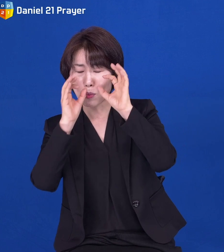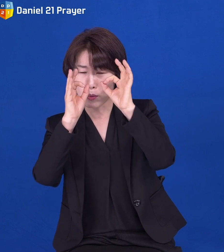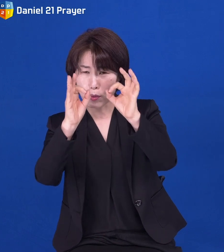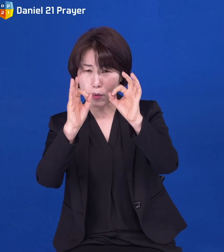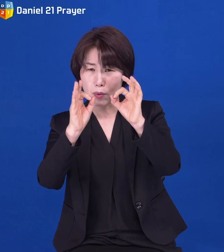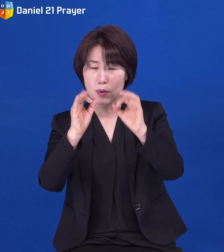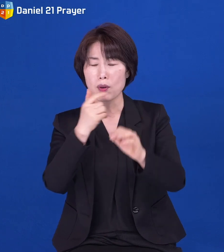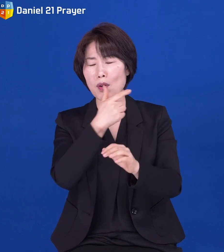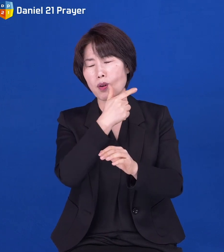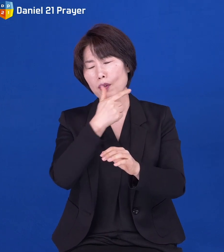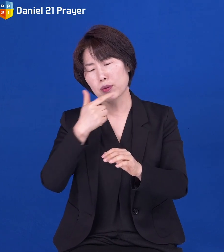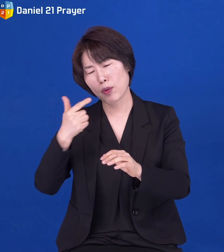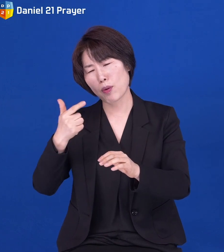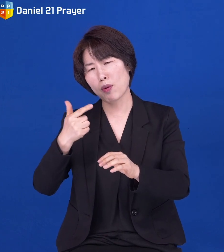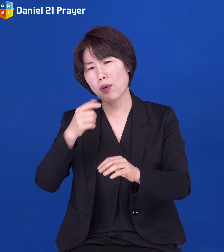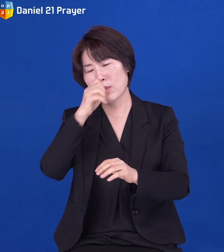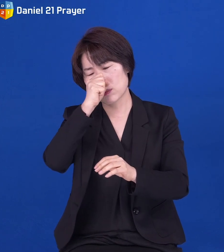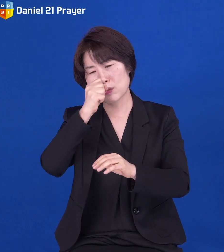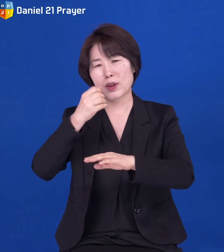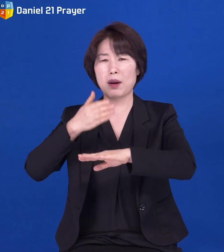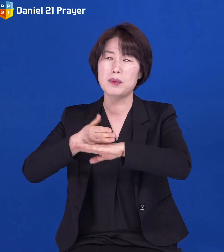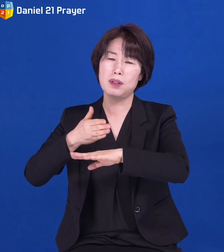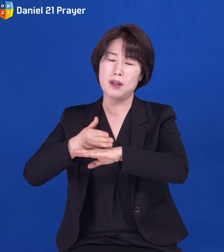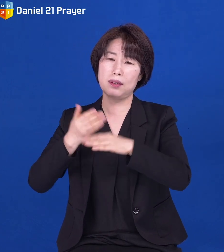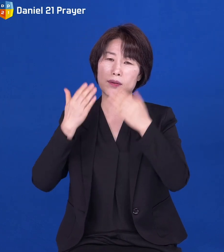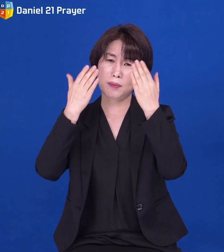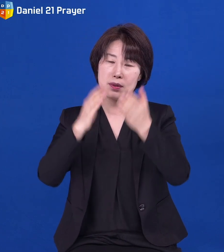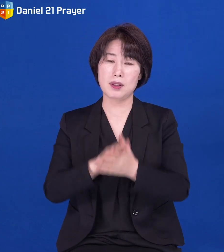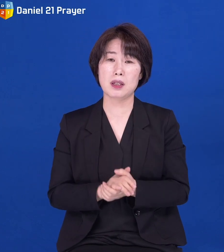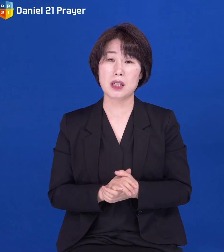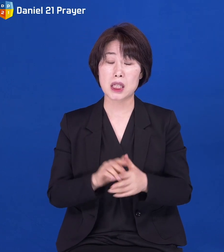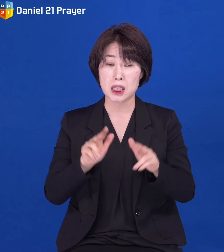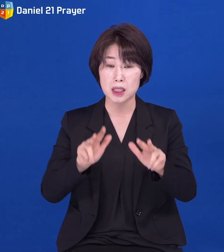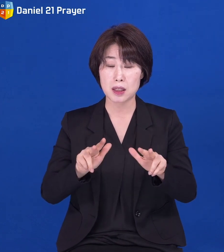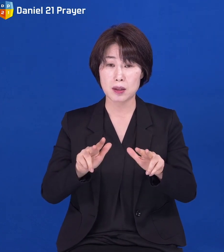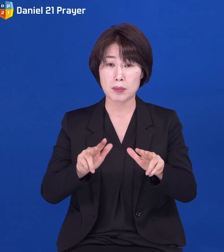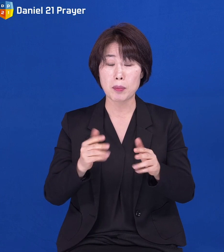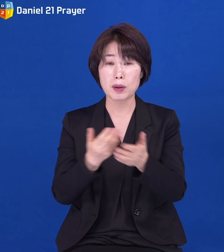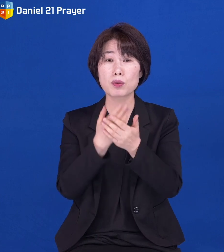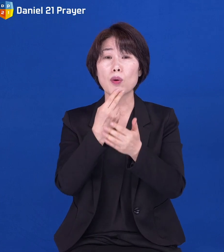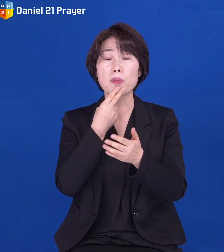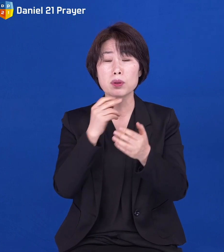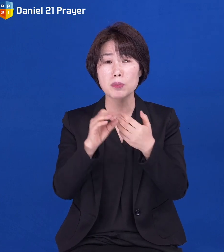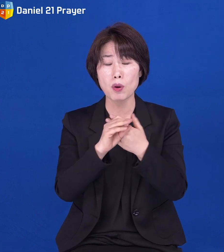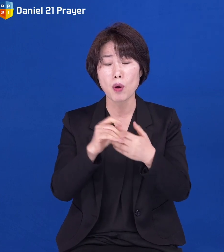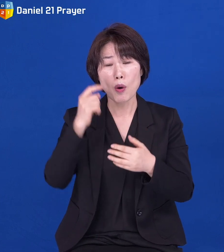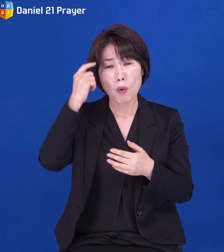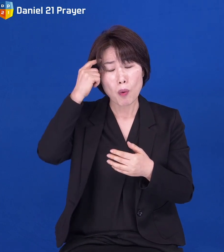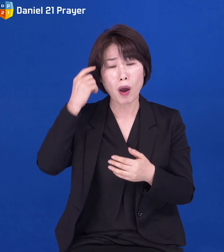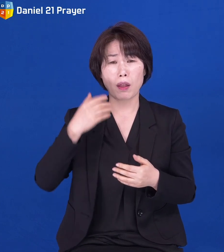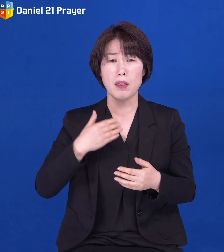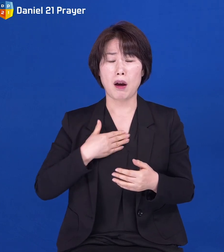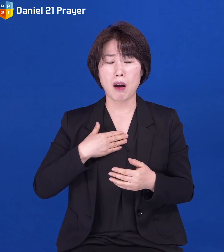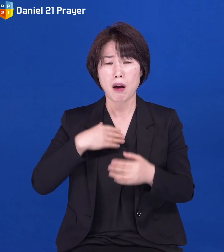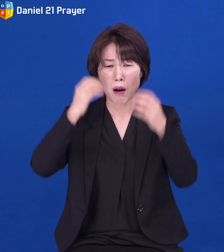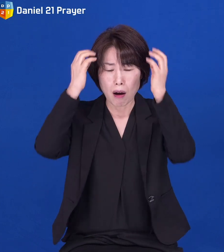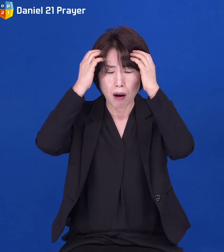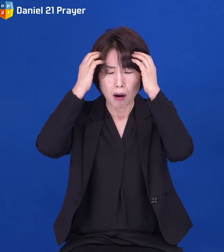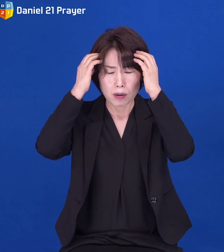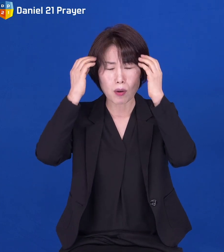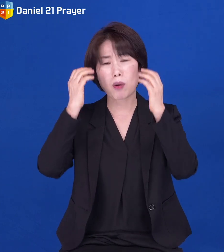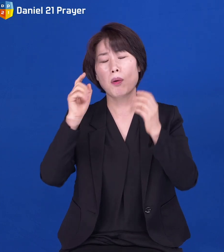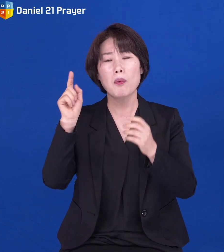굉장히 하나님이 없었다면은 저는 정말 너무 힘들 수밖에 없는 그런 나한테 왜 이런 시련이 왔을까? 내가 뭘